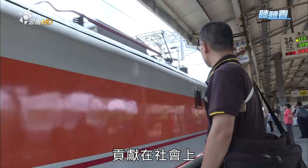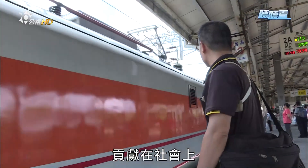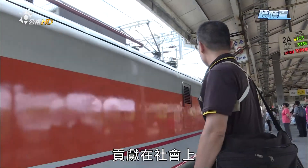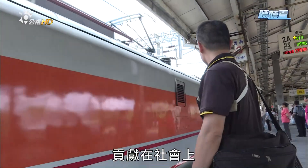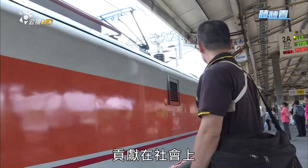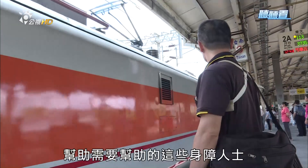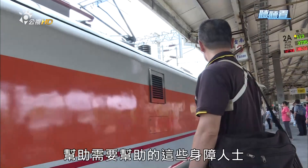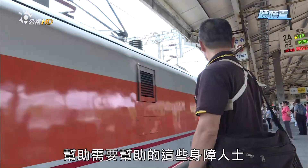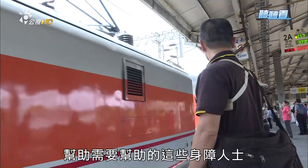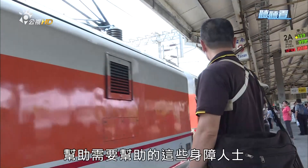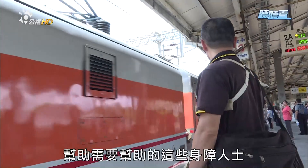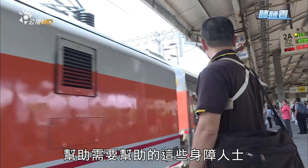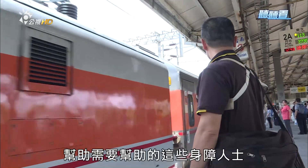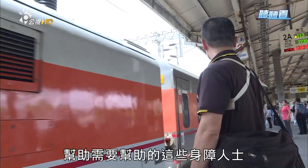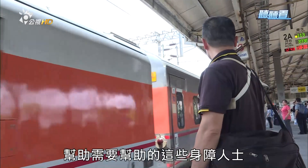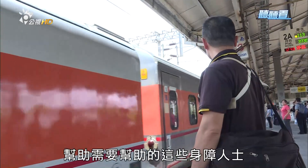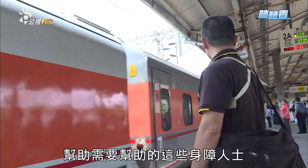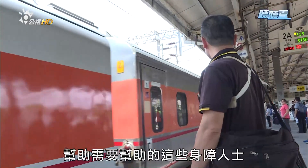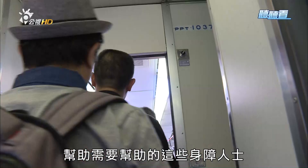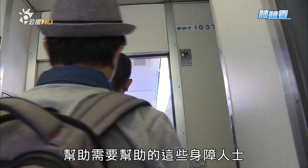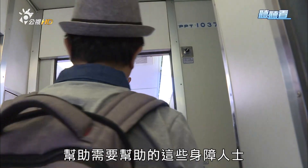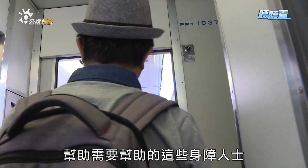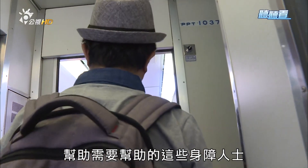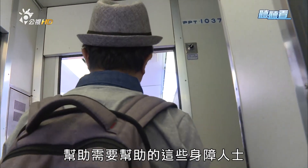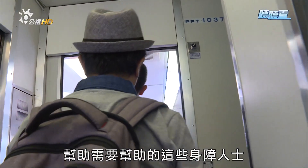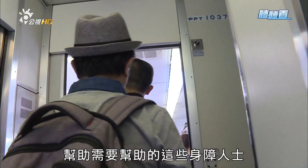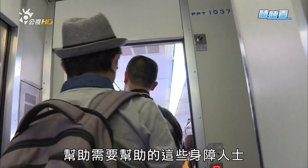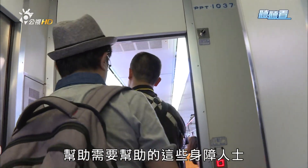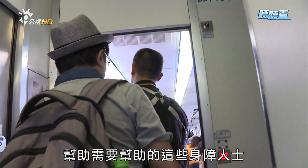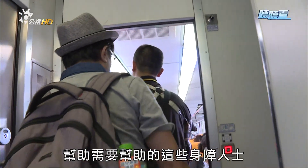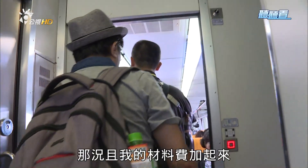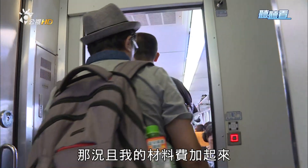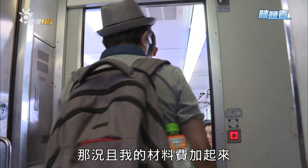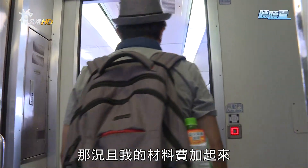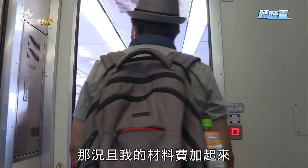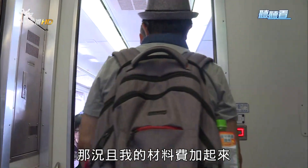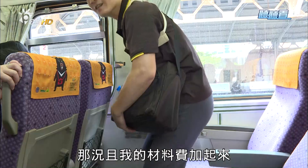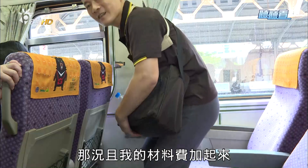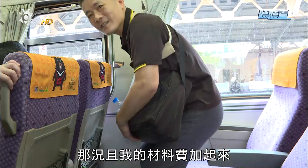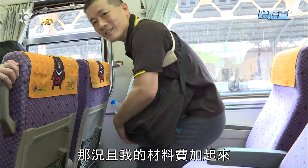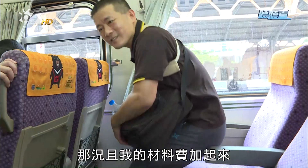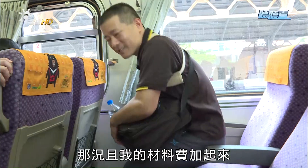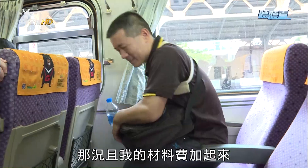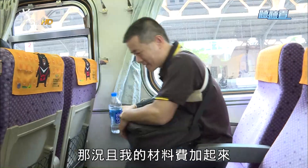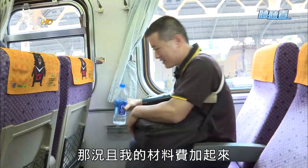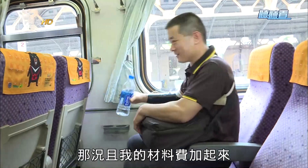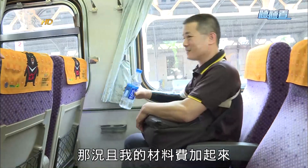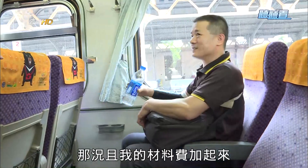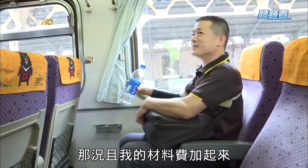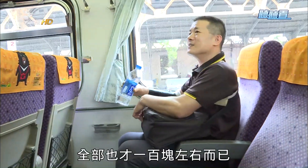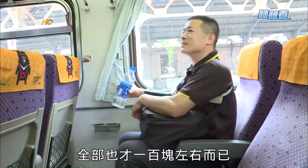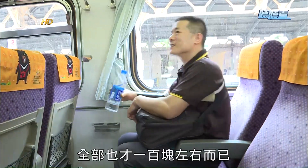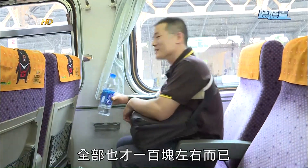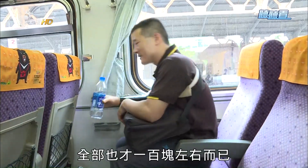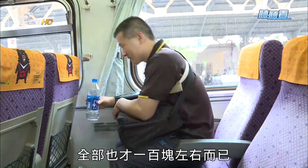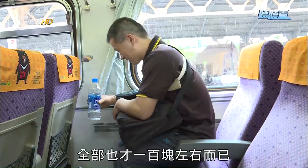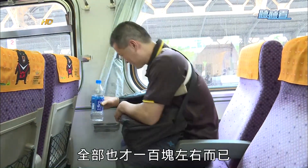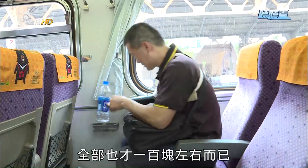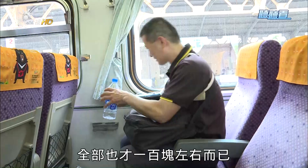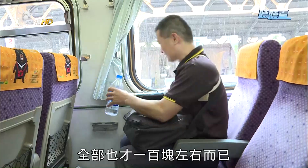上，帮助需要帮助的这些身障人士。那况且我的材料费加起来全部也才100块左